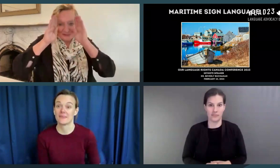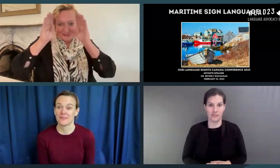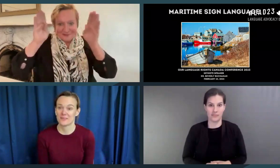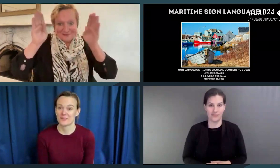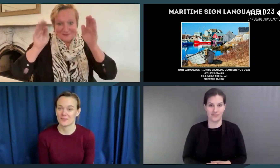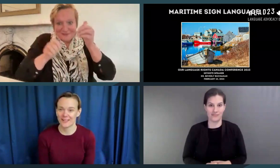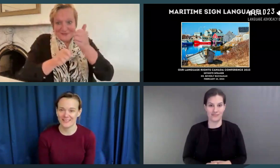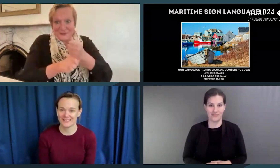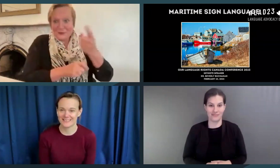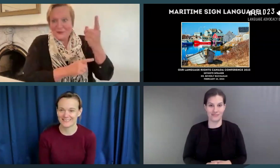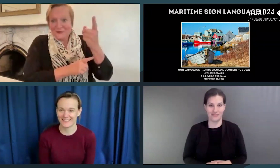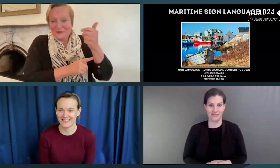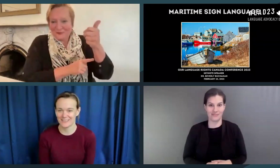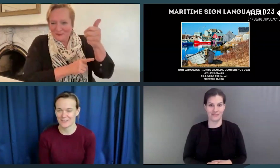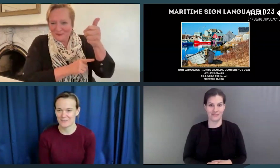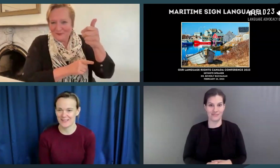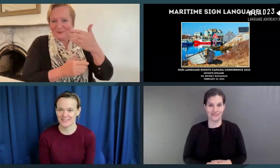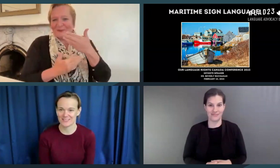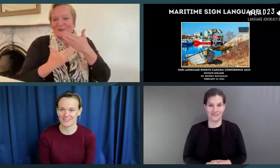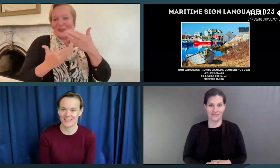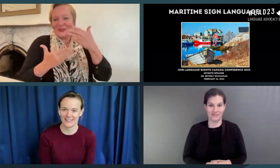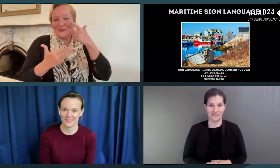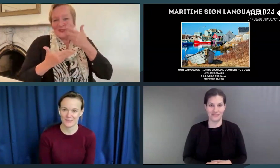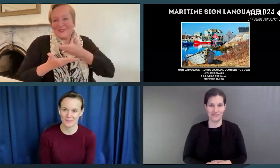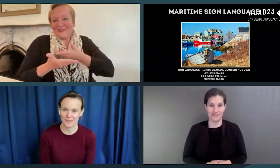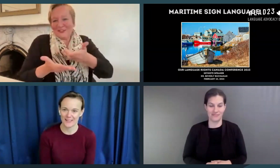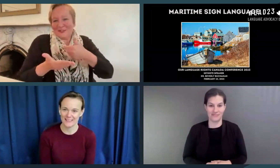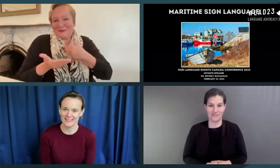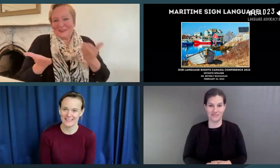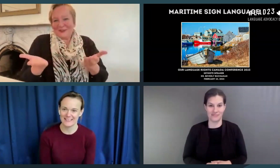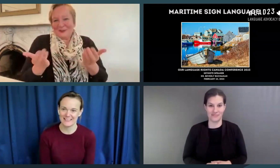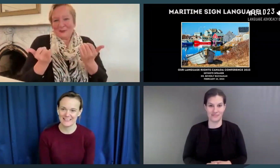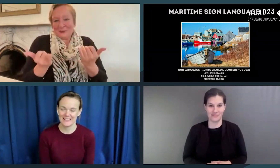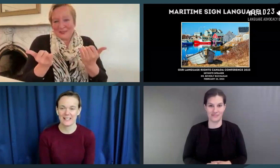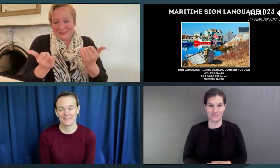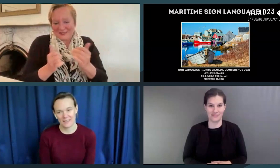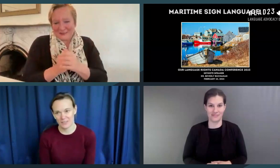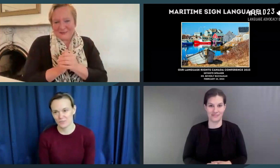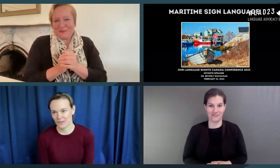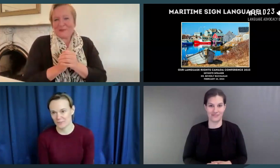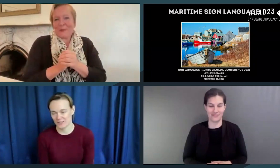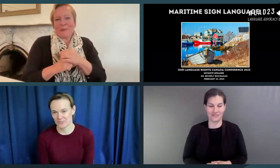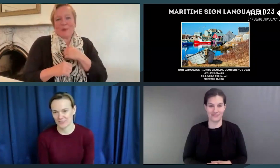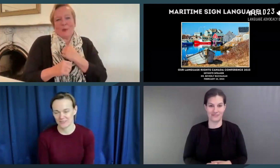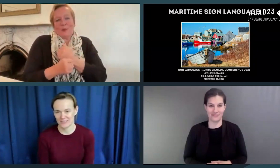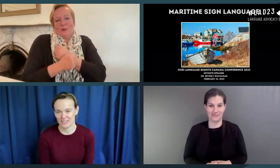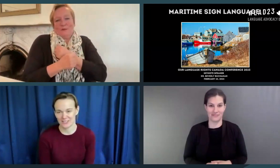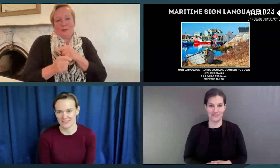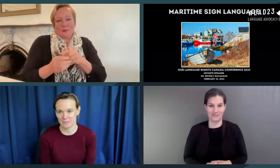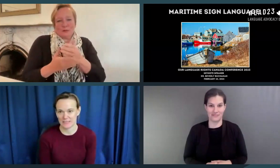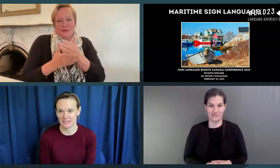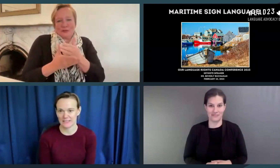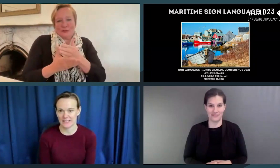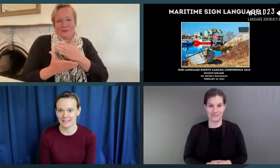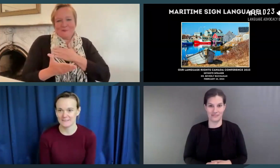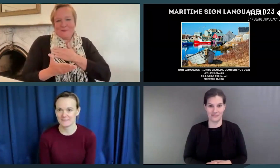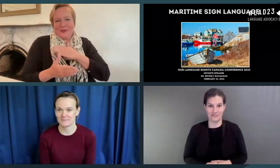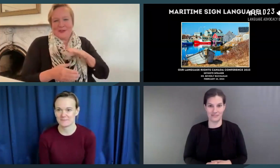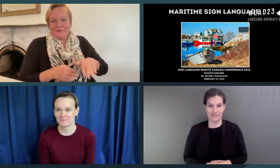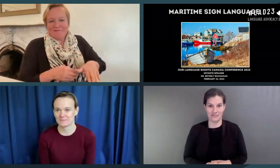Bien, merci bien. Alors bonjour tout le monde. Merci bien de cette belle invitation de vous adresser la parole.